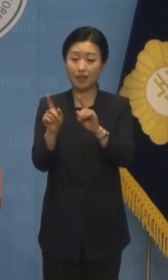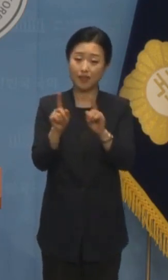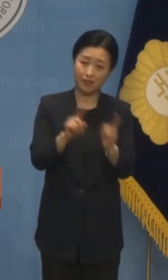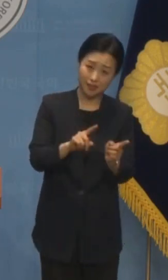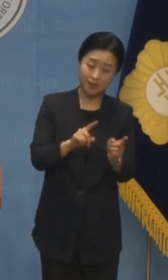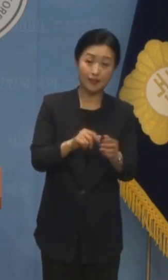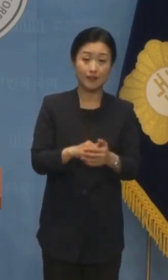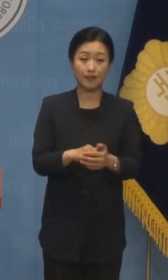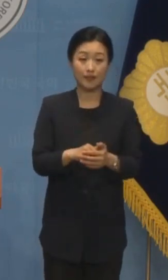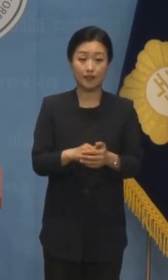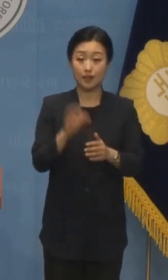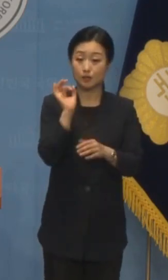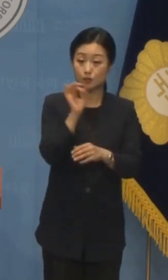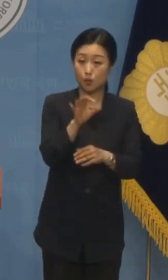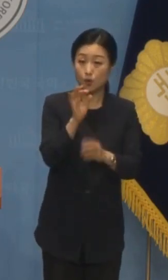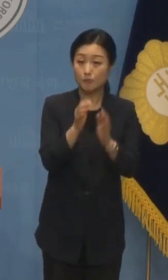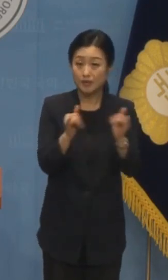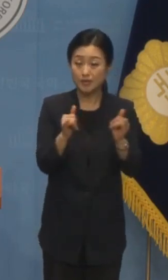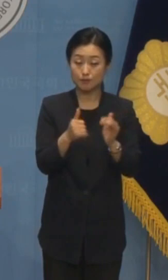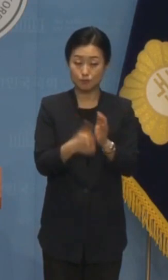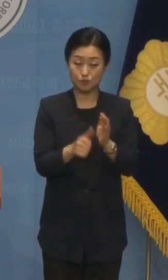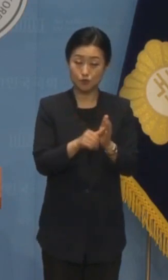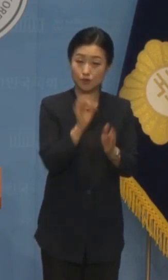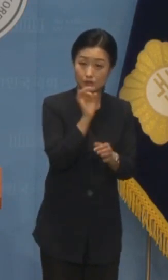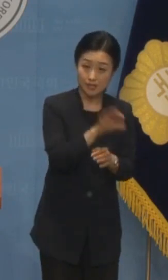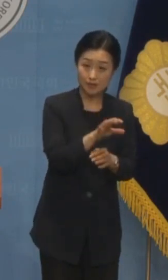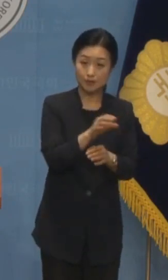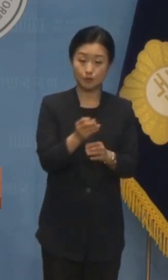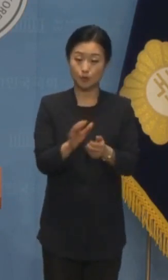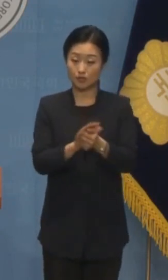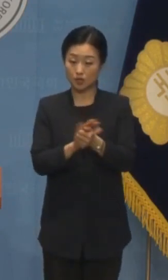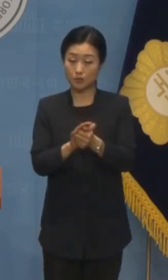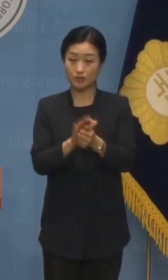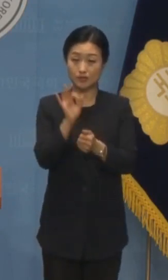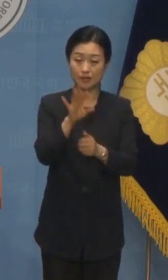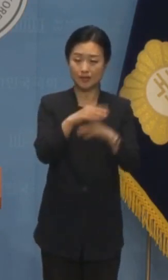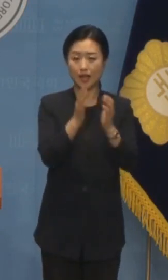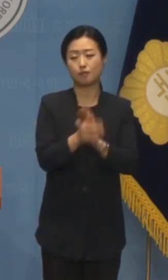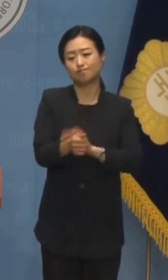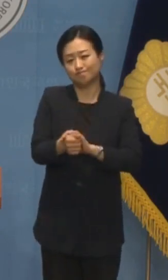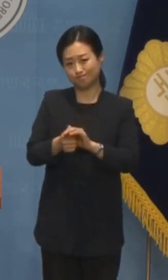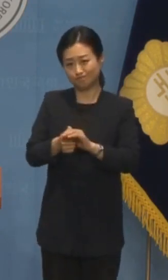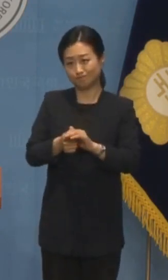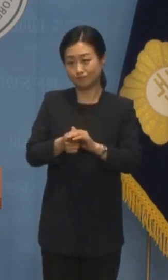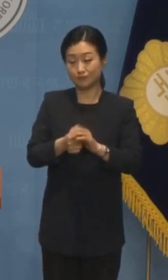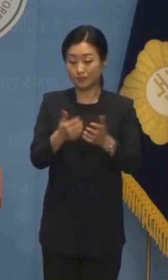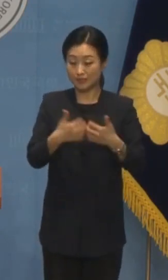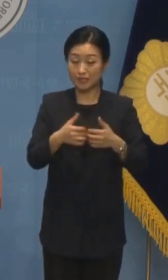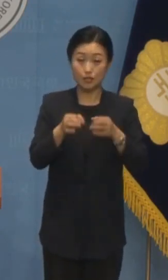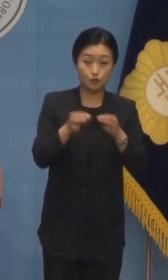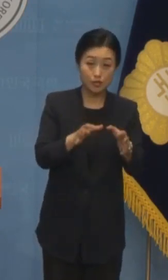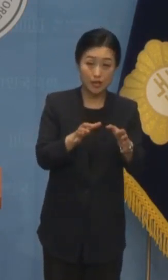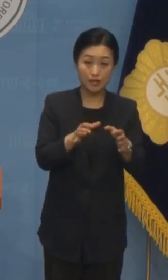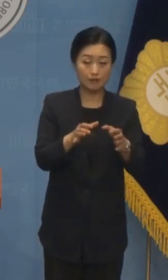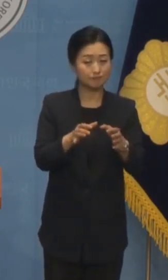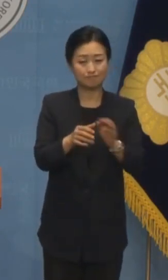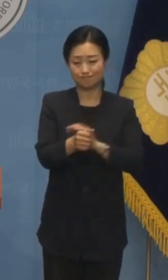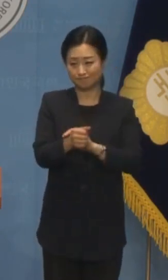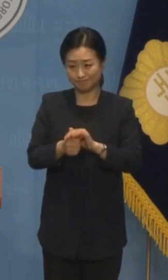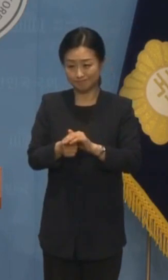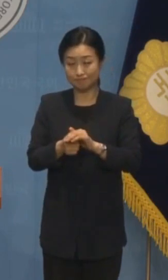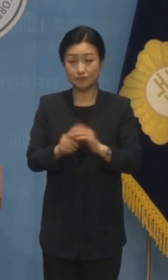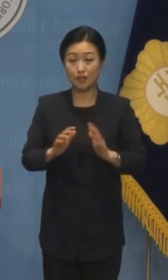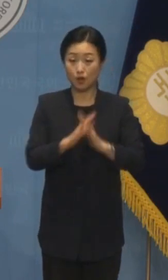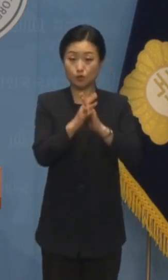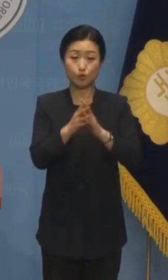줄었습니다. 소비 부문에서는 상품 소비와 서비스 소비 모두가 위축되었습니다. 설비 투자는 부진한 흐름을 지속했고